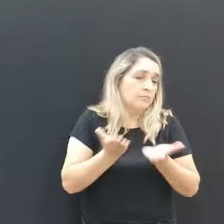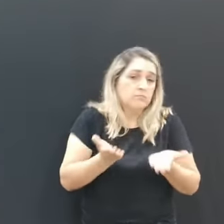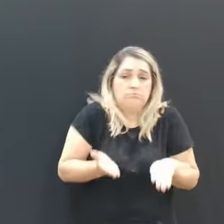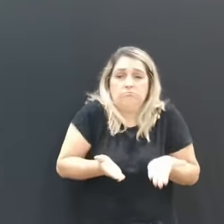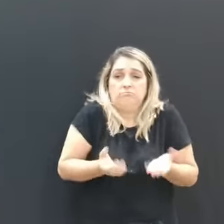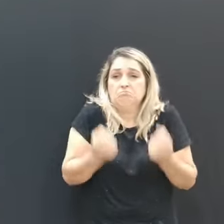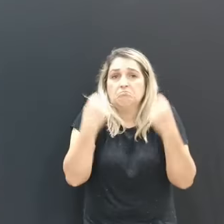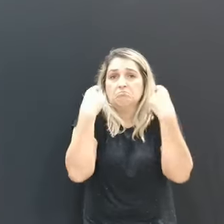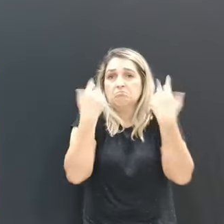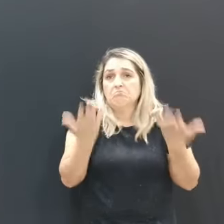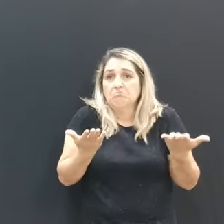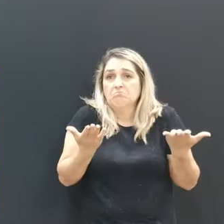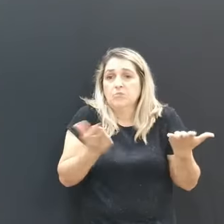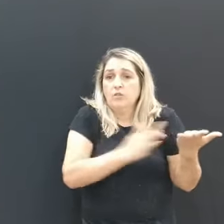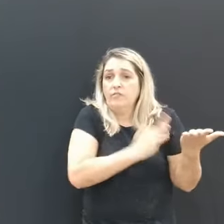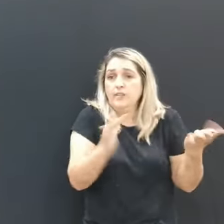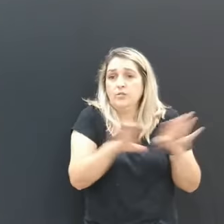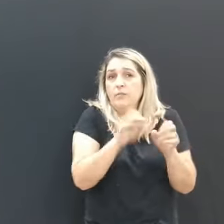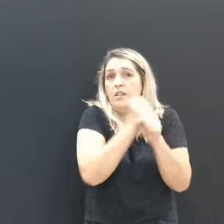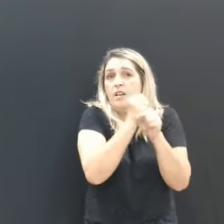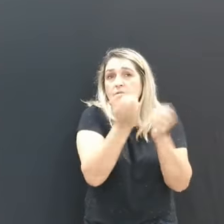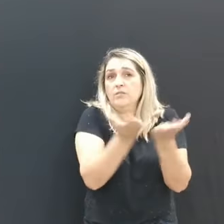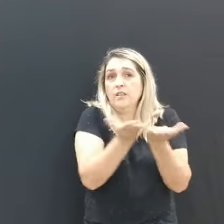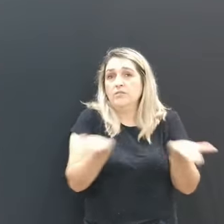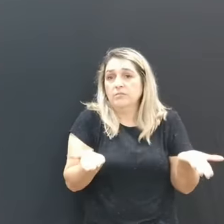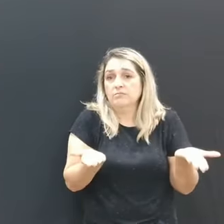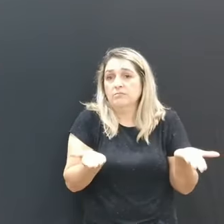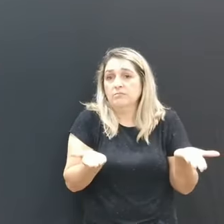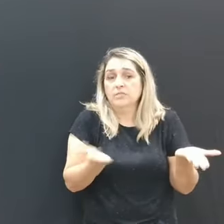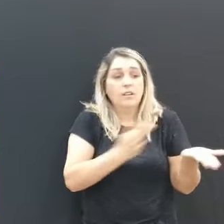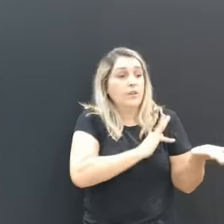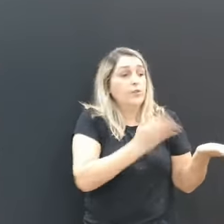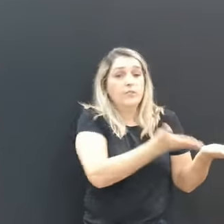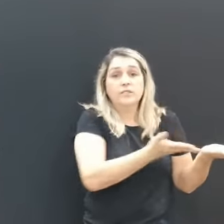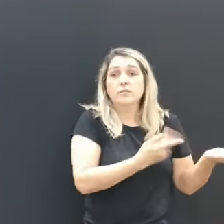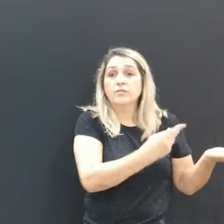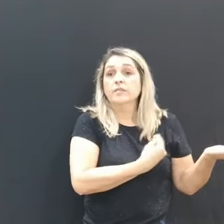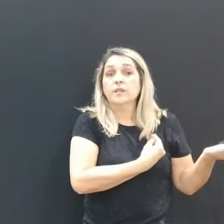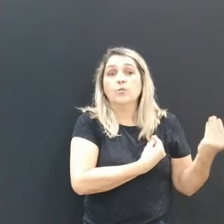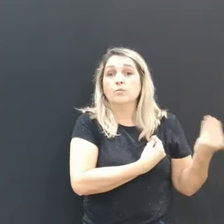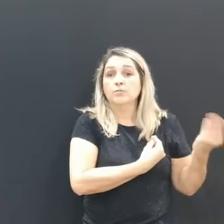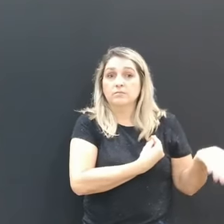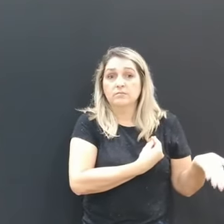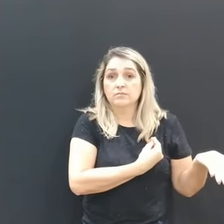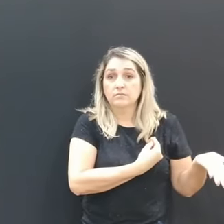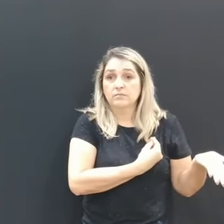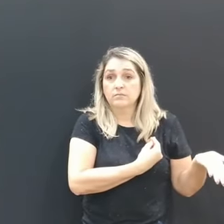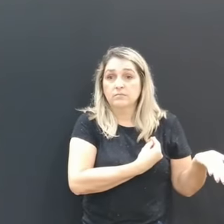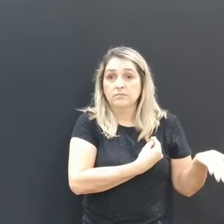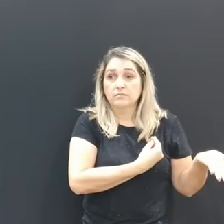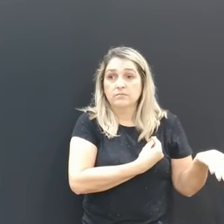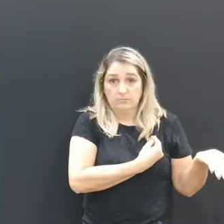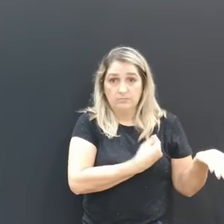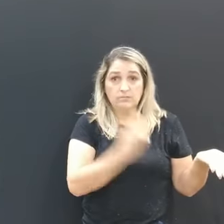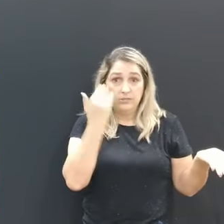já sei, eu já li a Bíblia, eu já conheço, eu já sei muita coisa. O fariseu também sabia muita